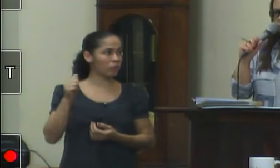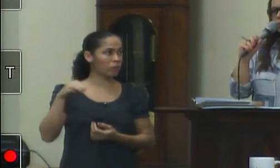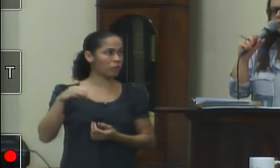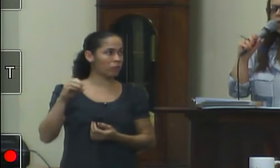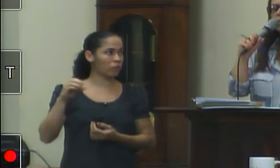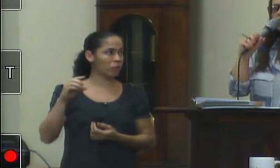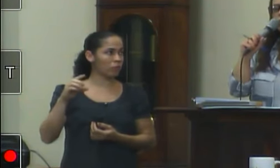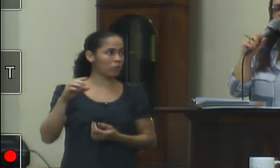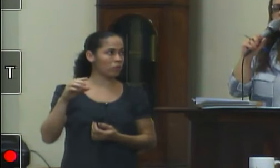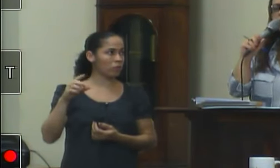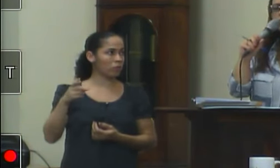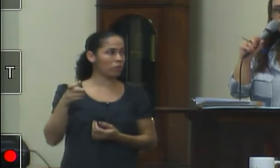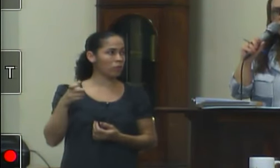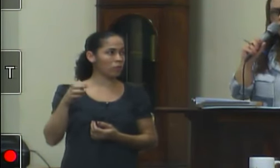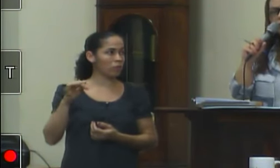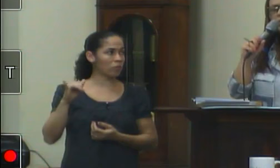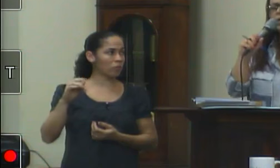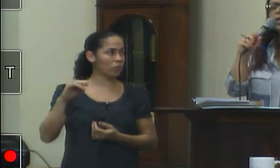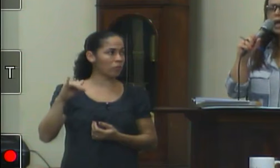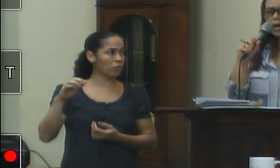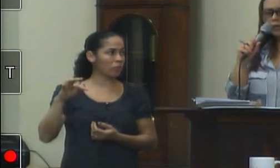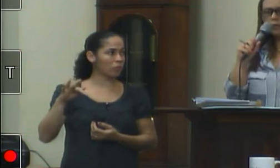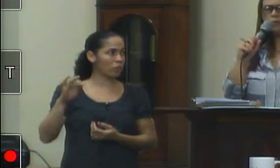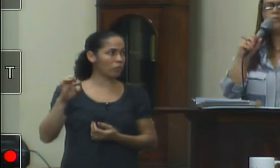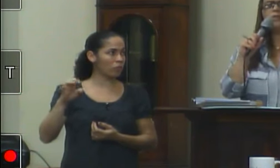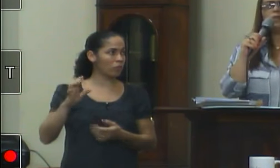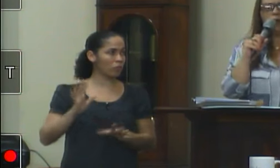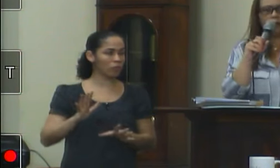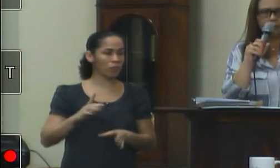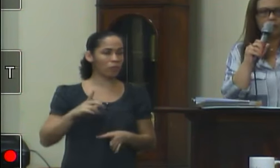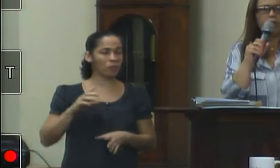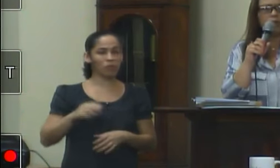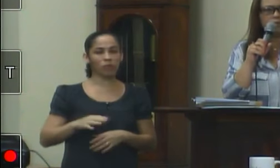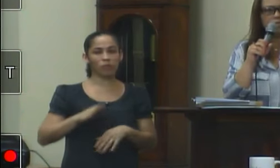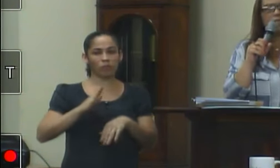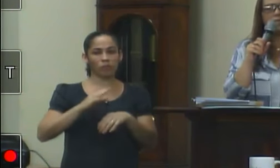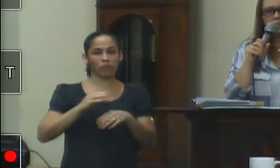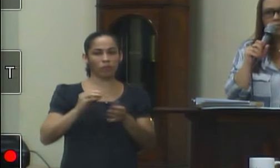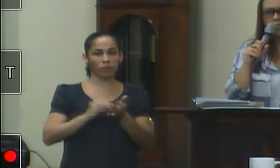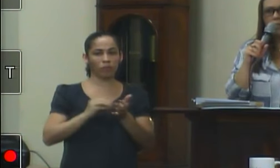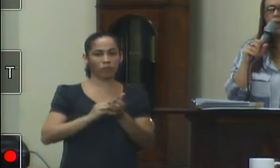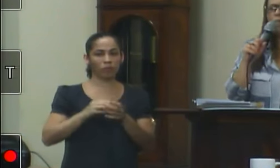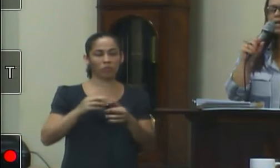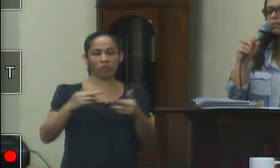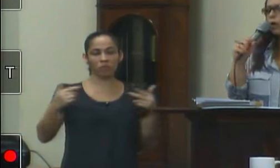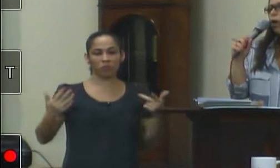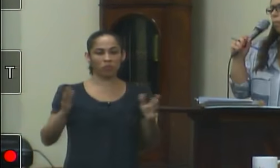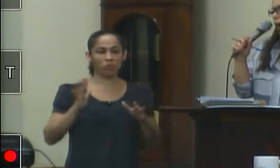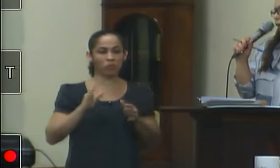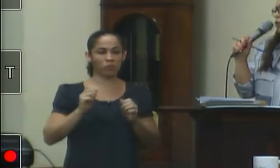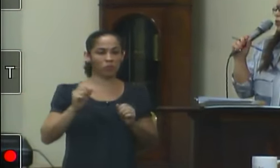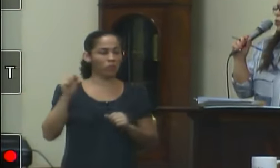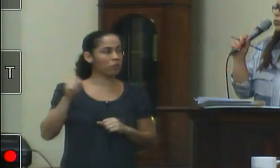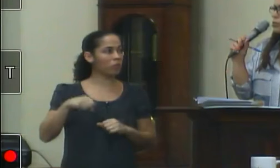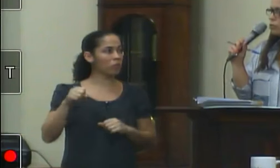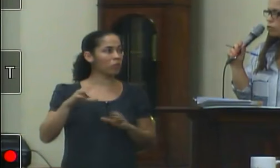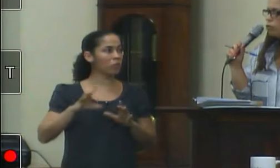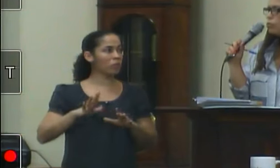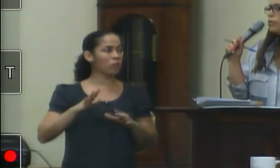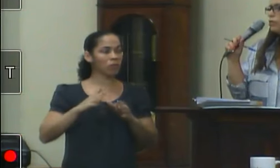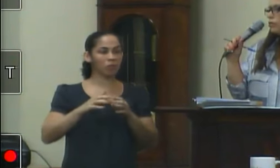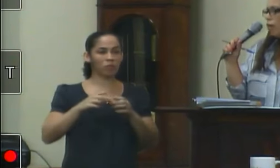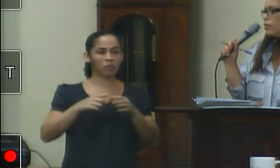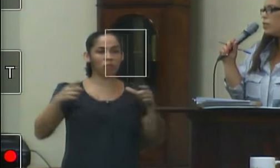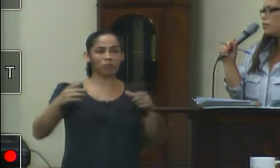nós realmente abastecemos bem, claro, ainda faltam alguns itens, sim, mas a maior parte dos